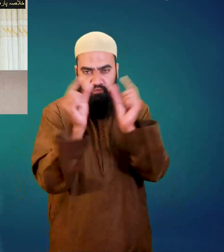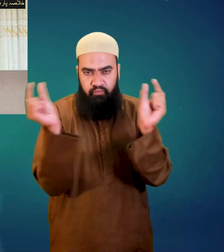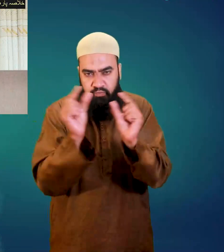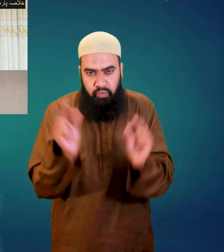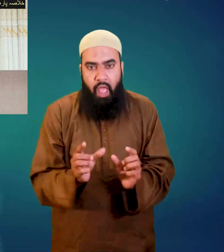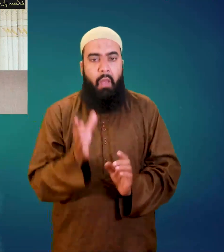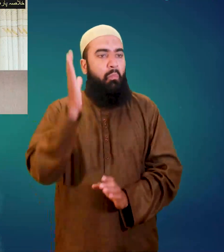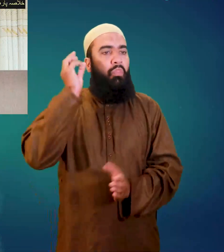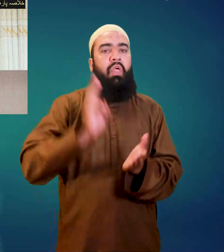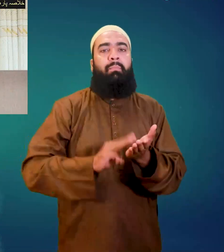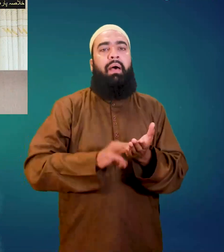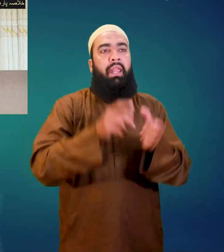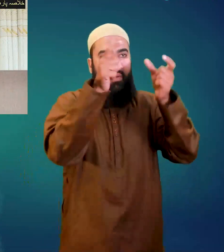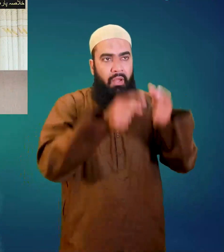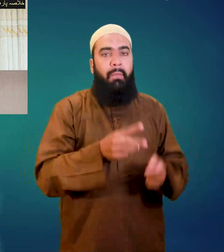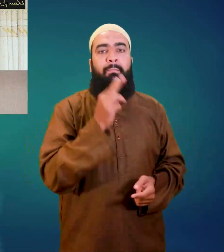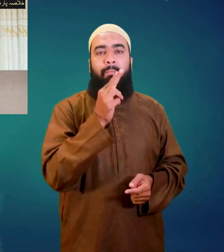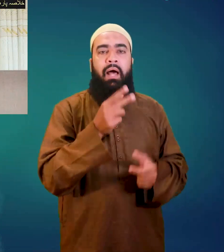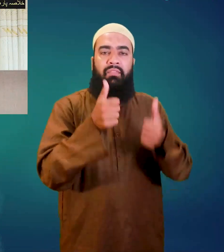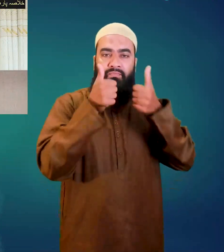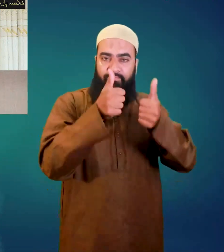ہیں، ان کا ذکر ہے۔